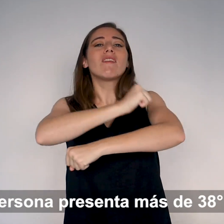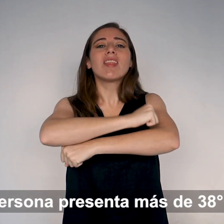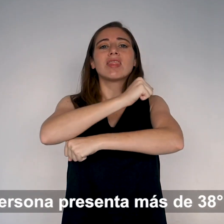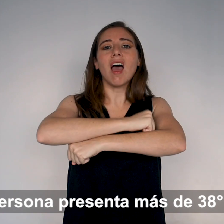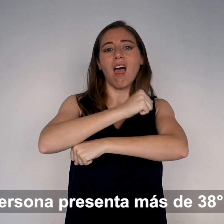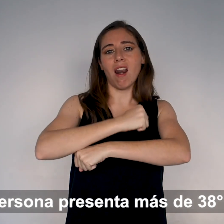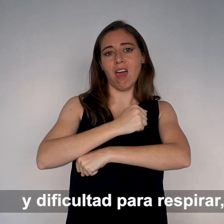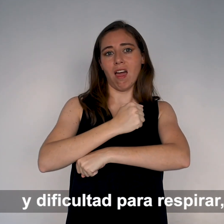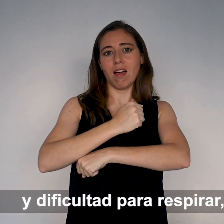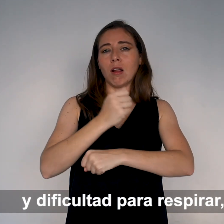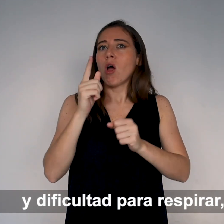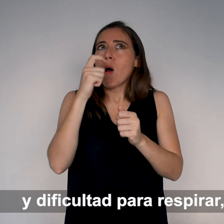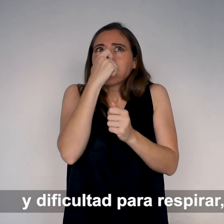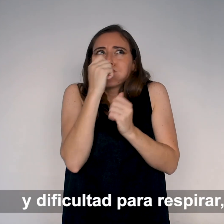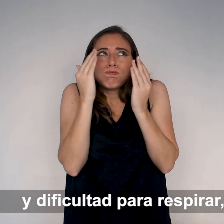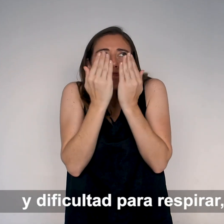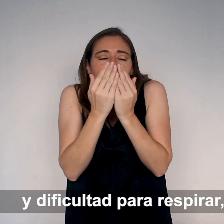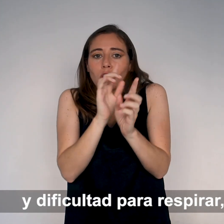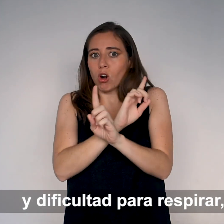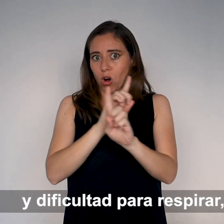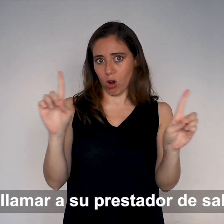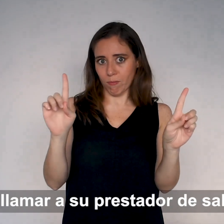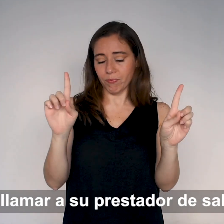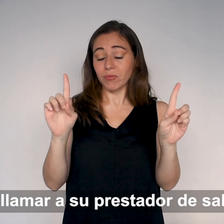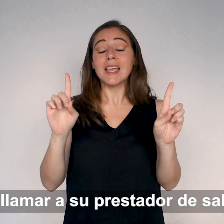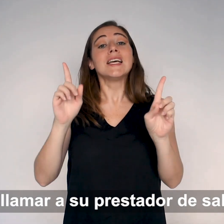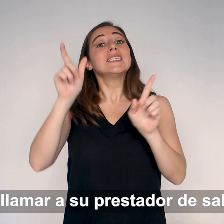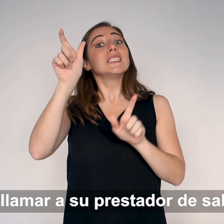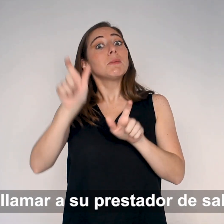y dificultad para respirar, llamar a su prestador de salud.